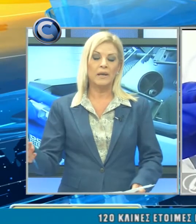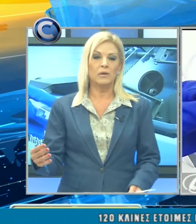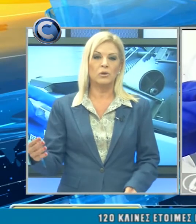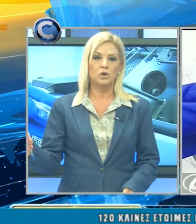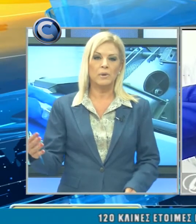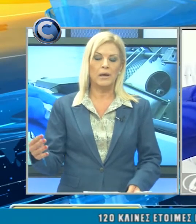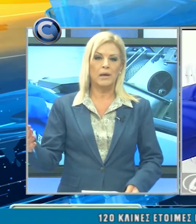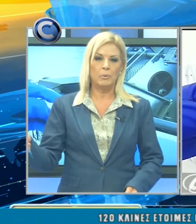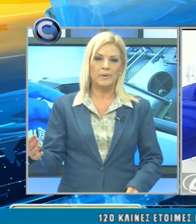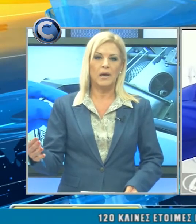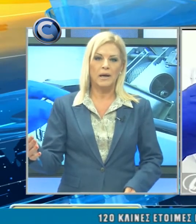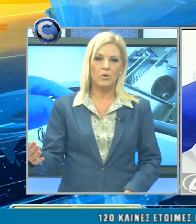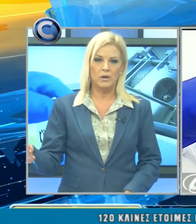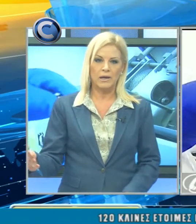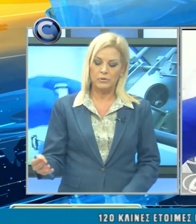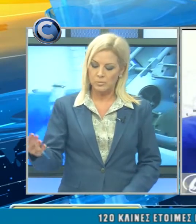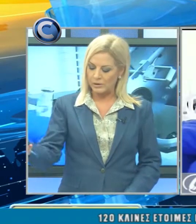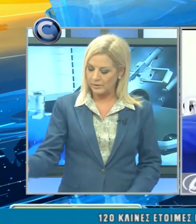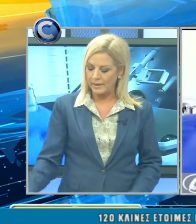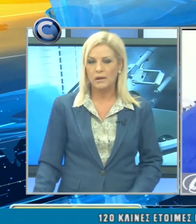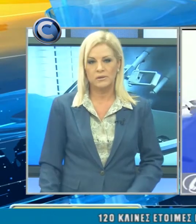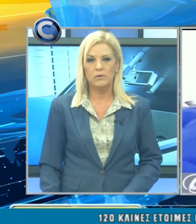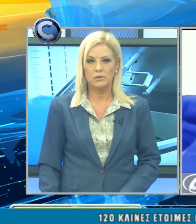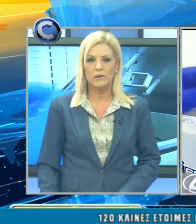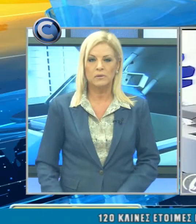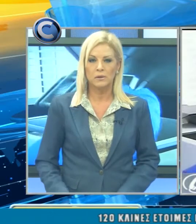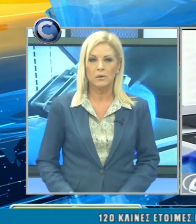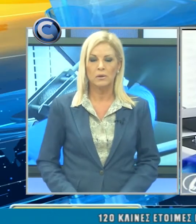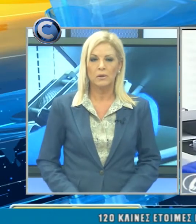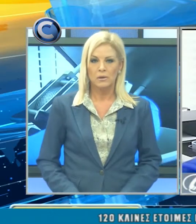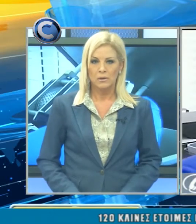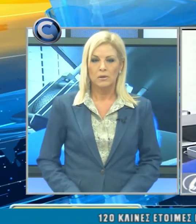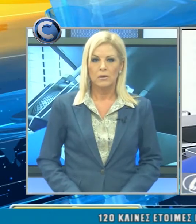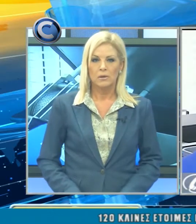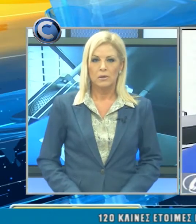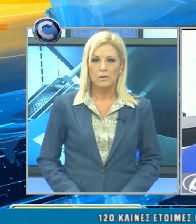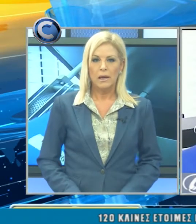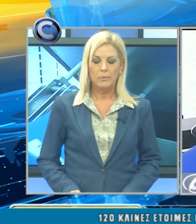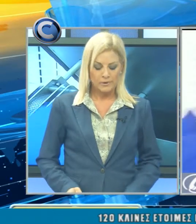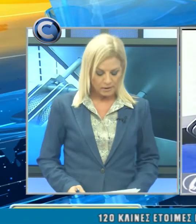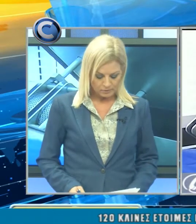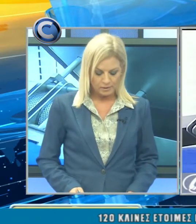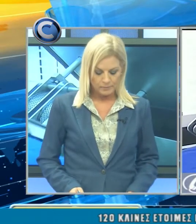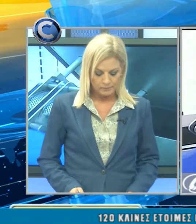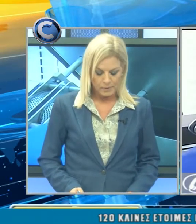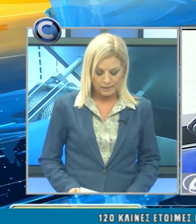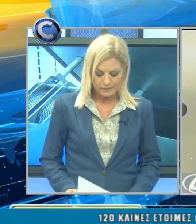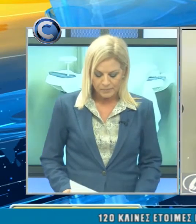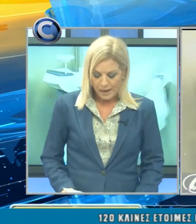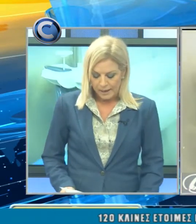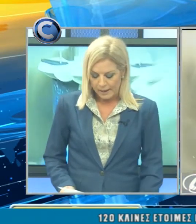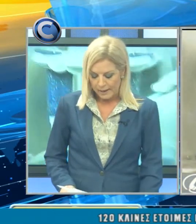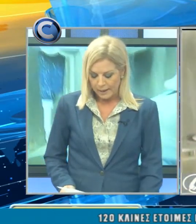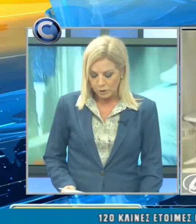το λέμε για να γνωρίζουμε από ποια χώρα, καθώς υπάρχουν και οι ταξιδιώτικες. Έχω ταξιδέψει, ναι, από την Αθήνα. Από την Αθήνα. Ναι.